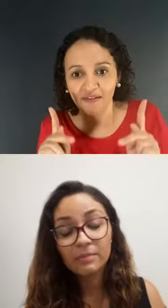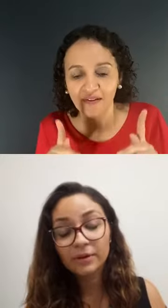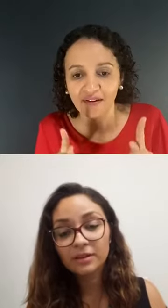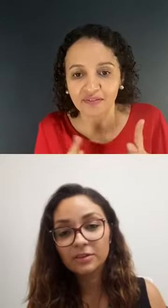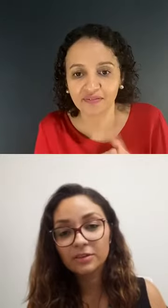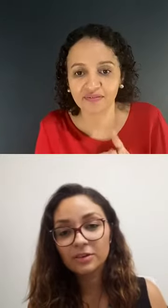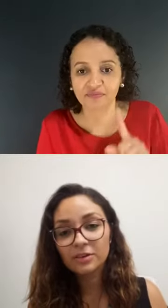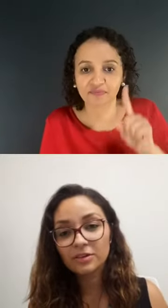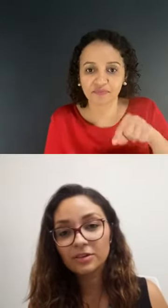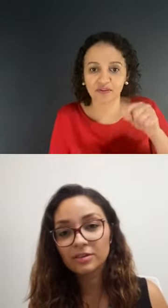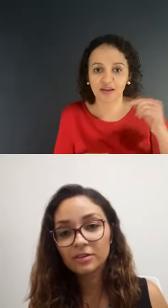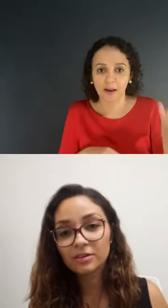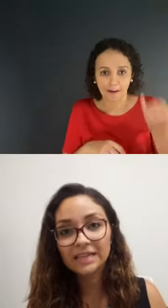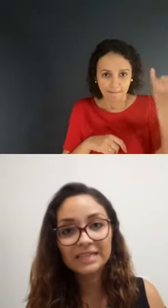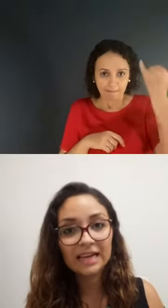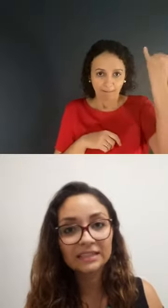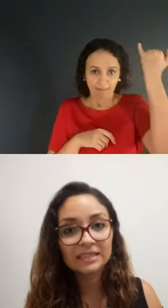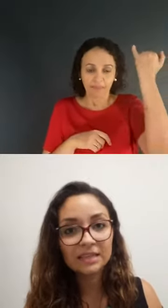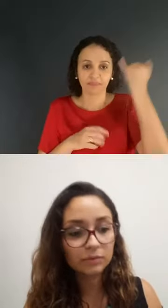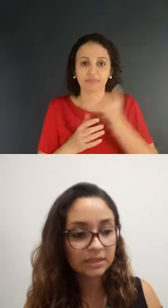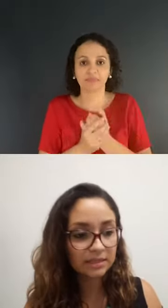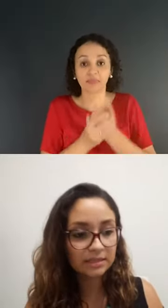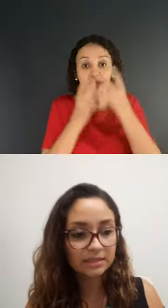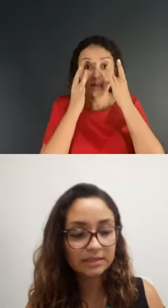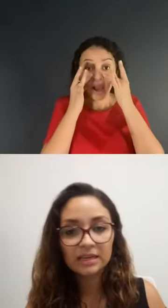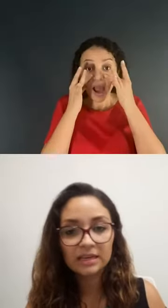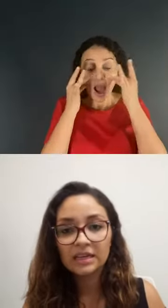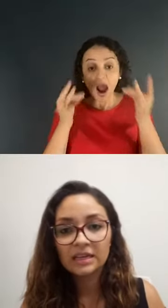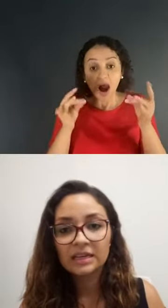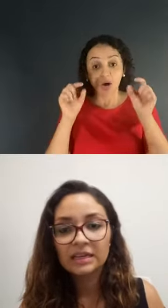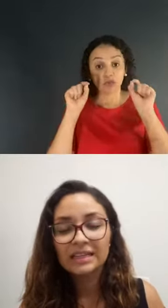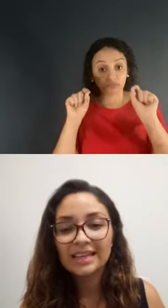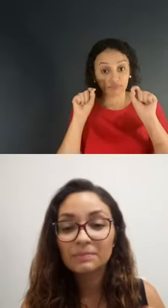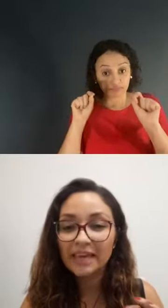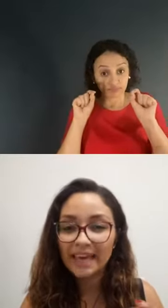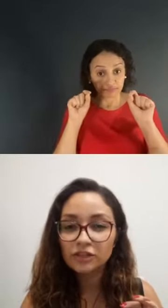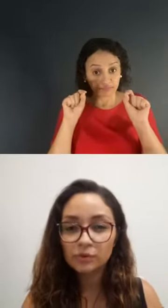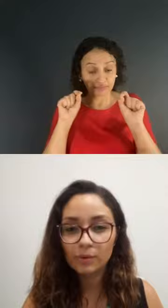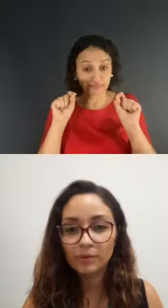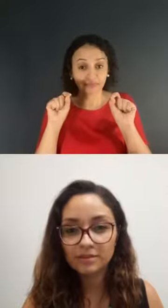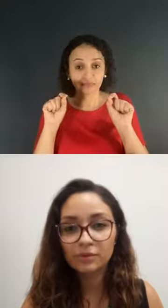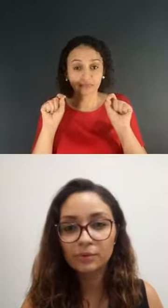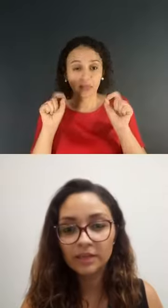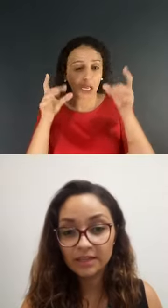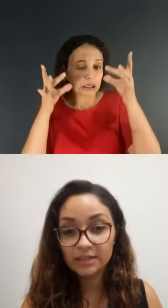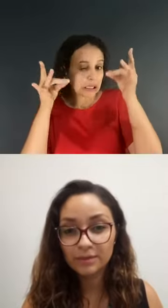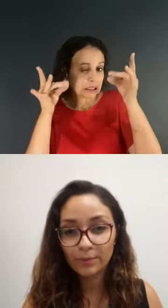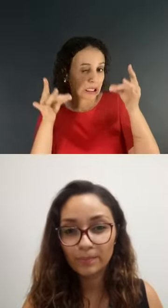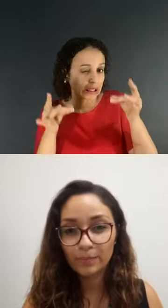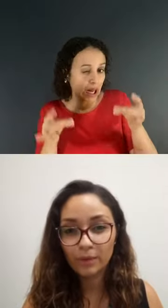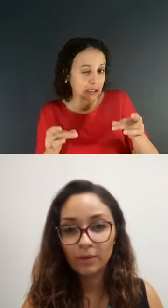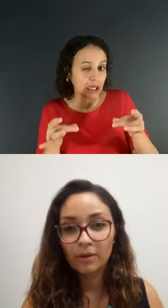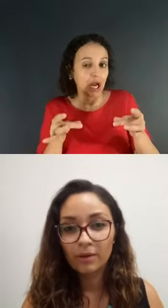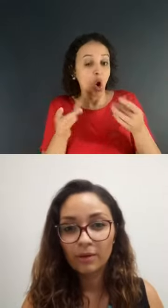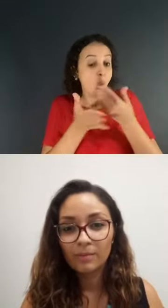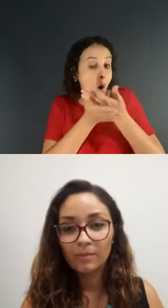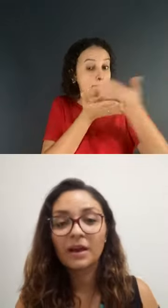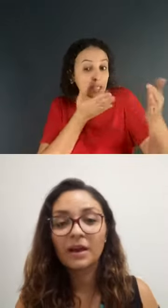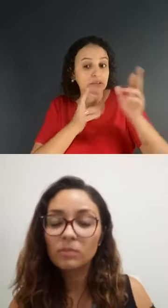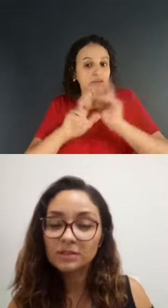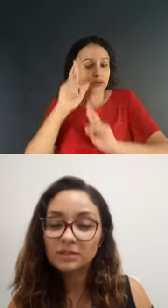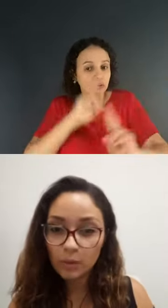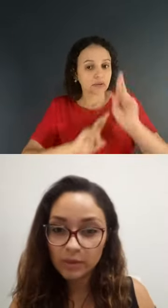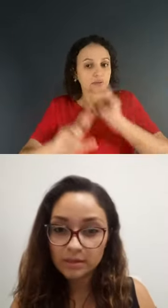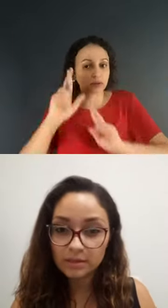É importante a gente prestar atenção nessas pequenas coisas no início,